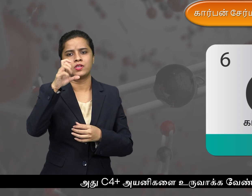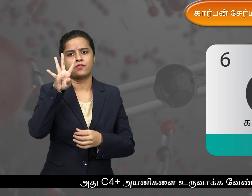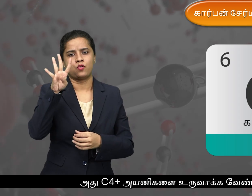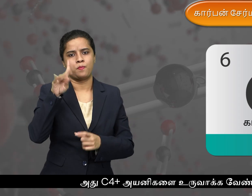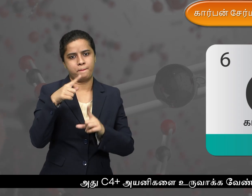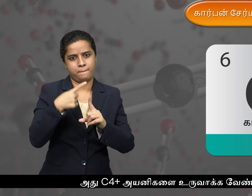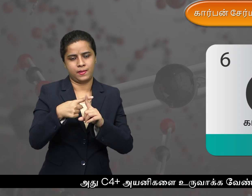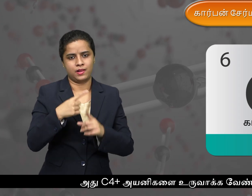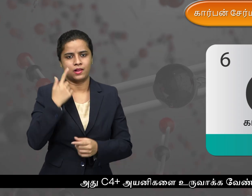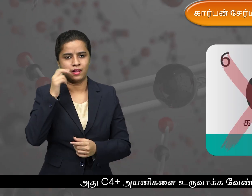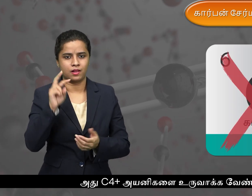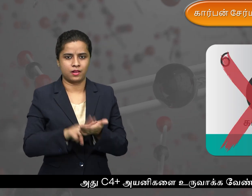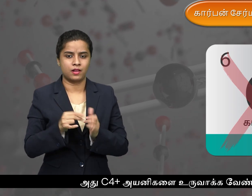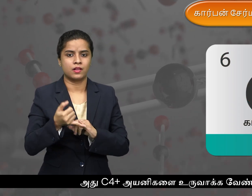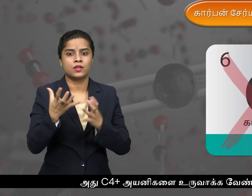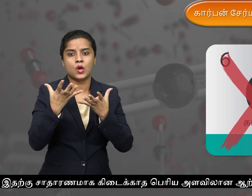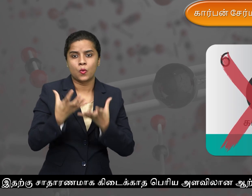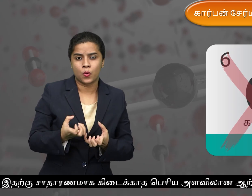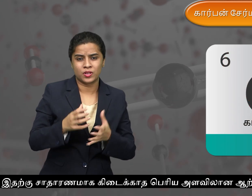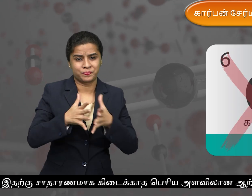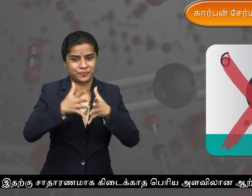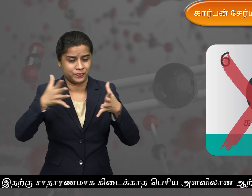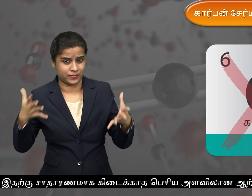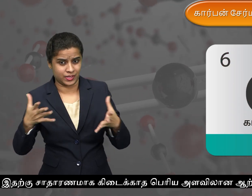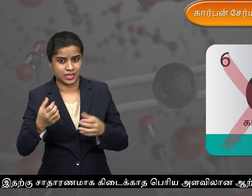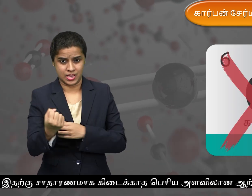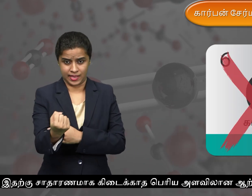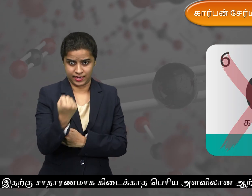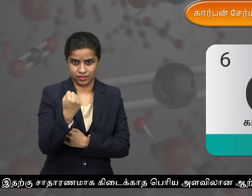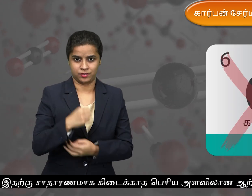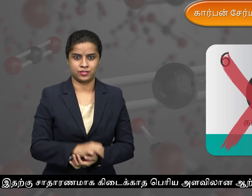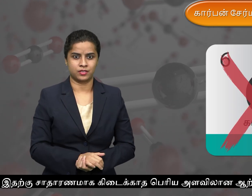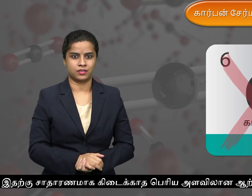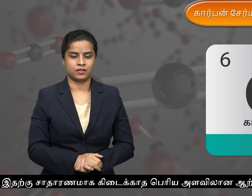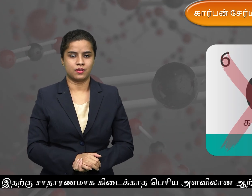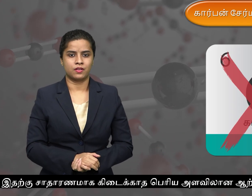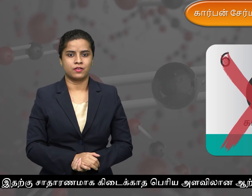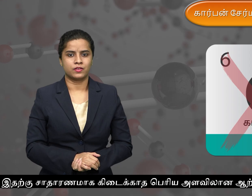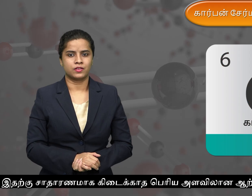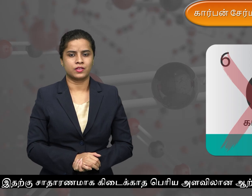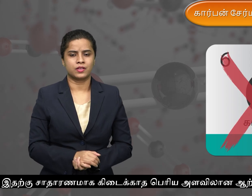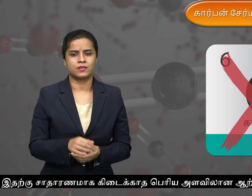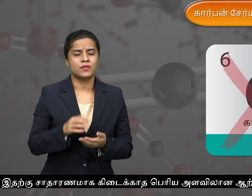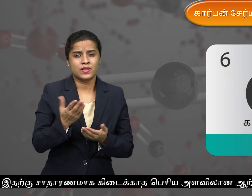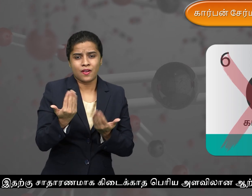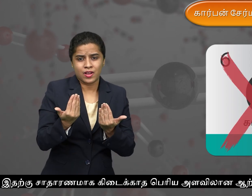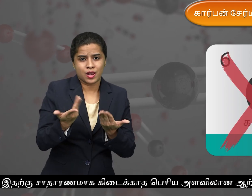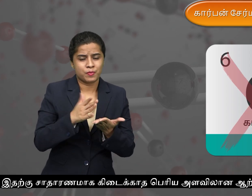C4 அயனிகளை உருவாக்க வேண்டும். இதற்கு சாதாரணமாக கிடைக்காத பெரிய அளவிலான ஆற்றல் தேவைப்படுகிறது.